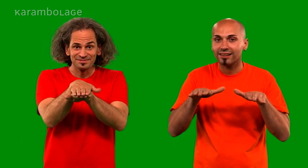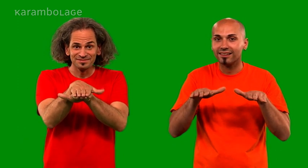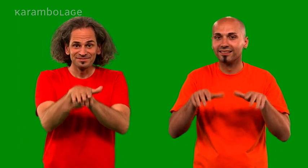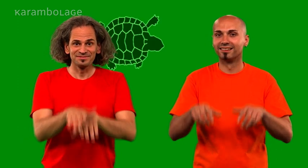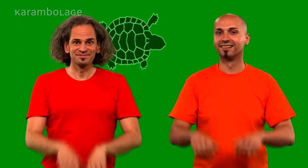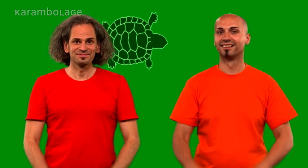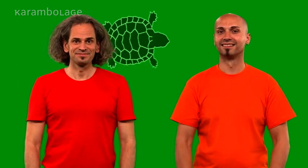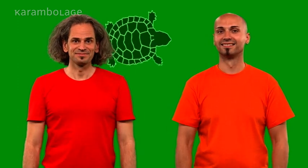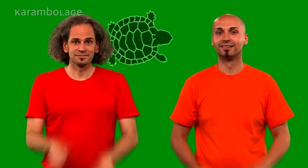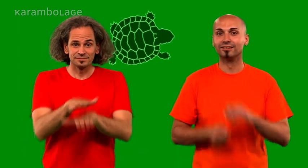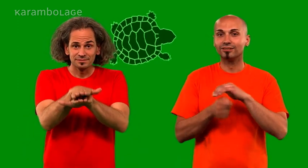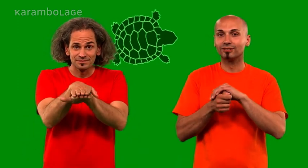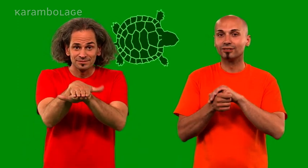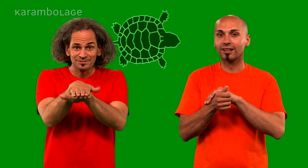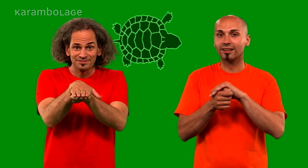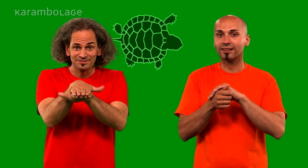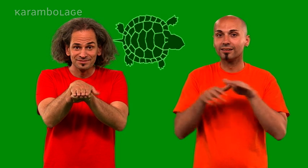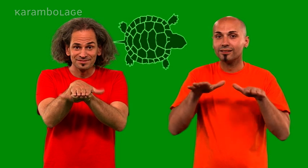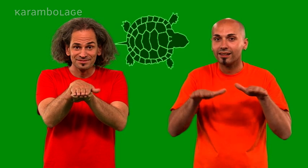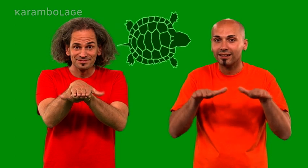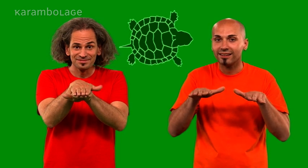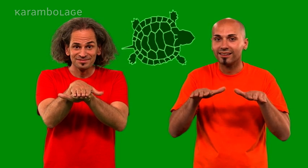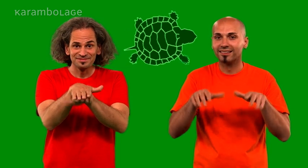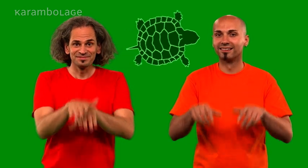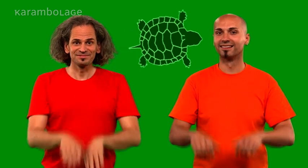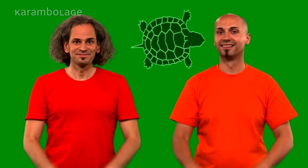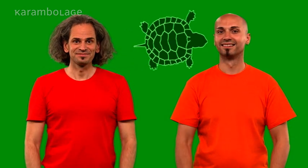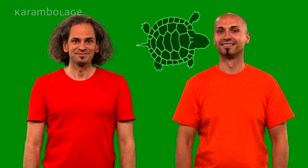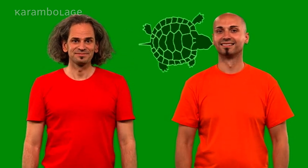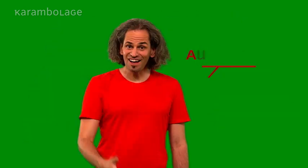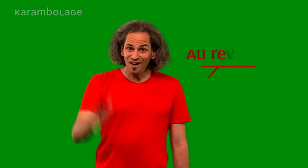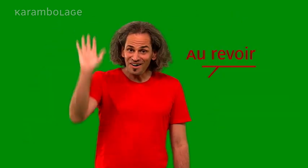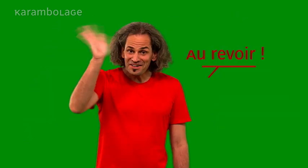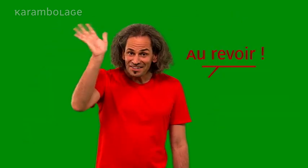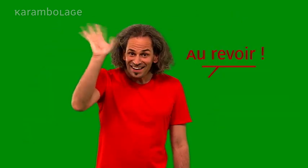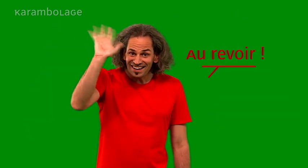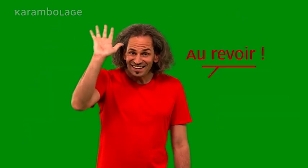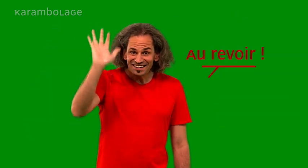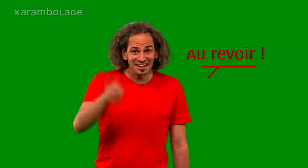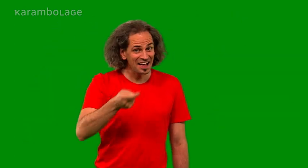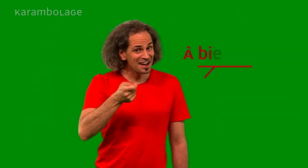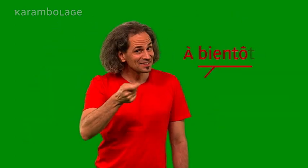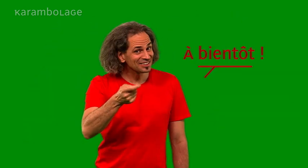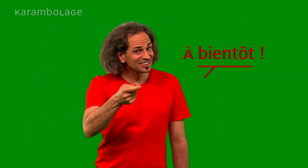Sind sie nicht charmant, diese Schildkröten? So, das war's. Auf Wiedersehen, ihr beiden.